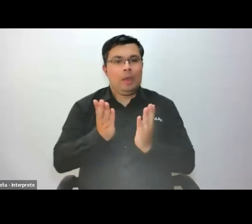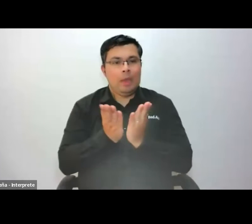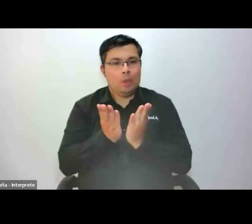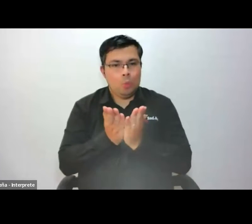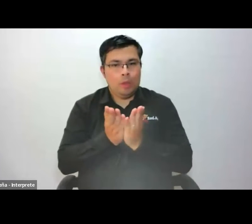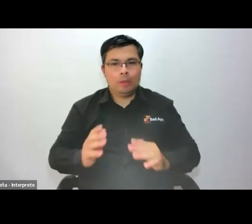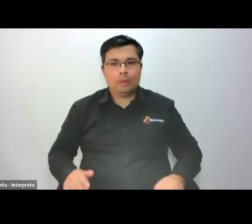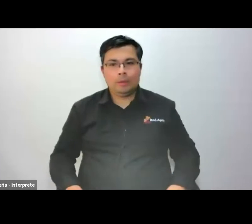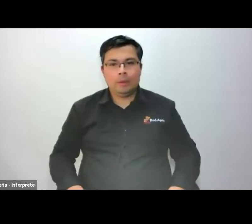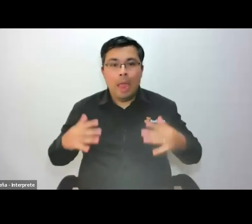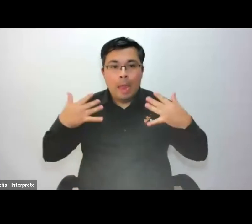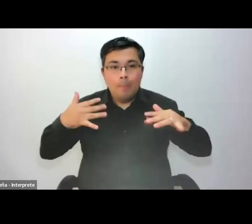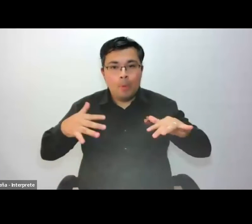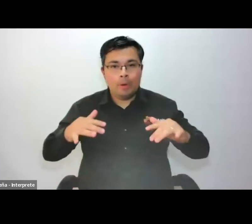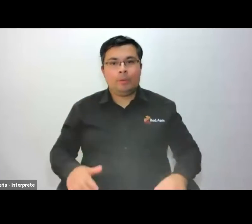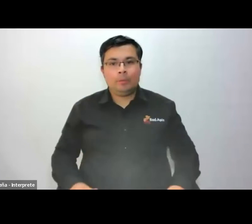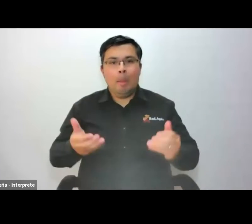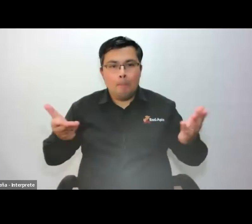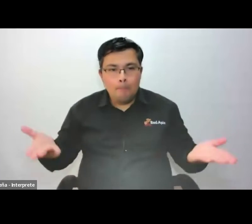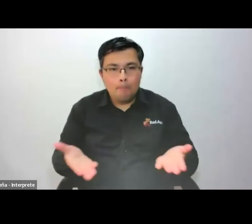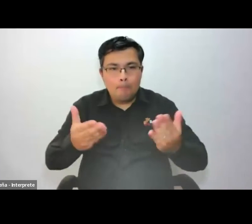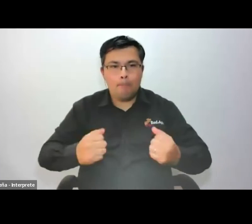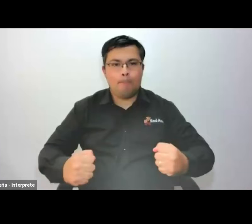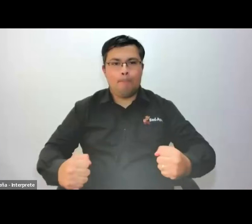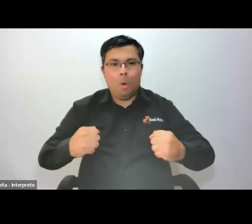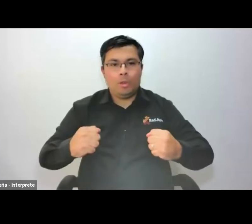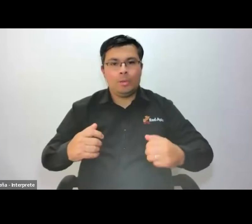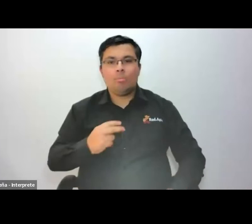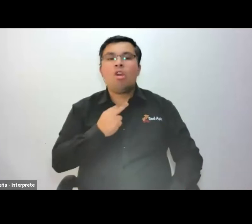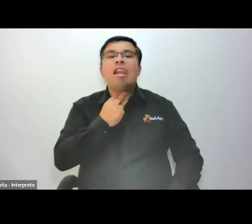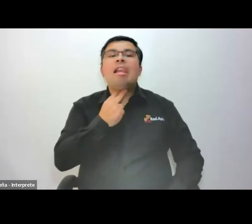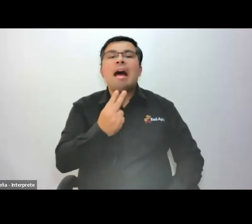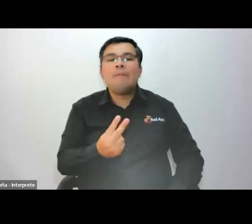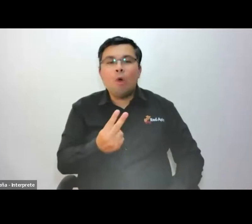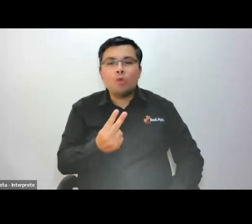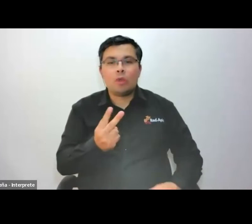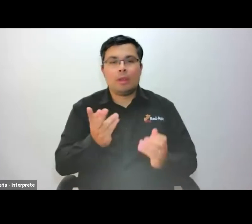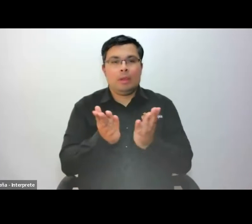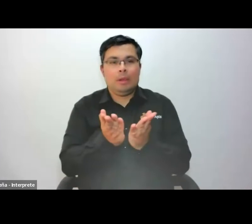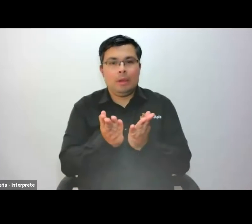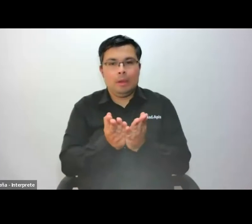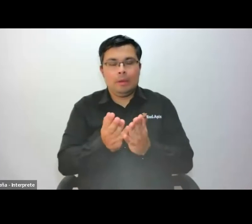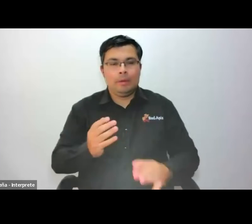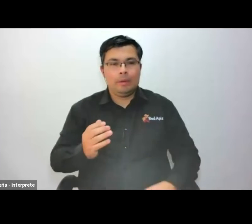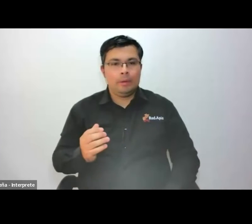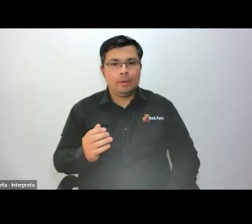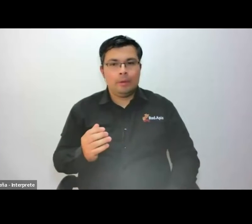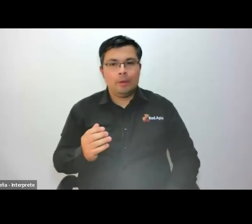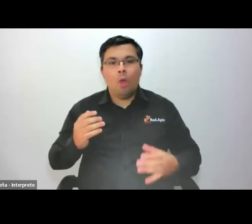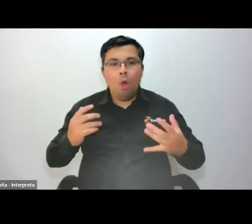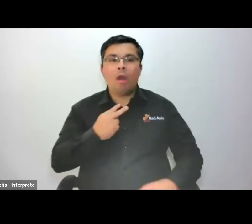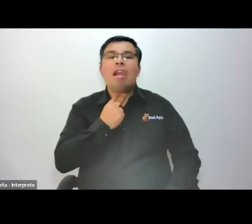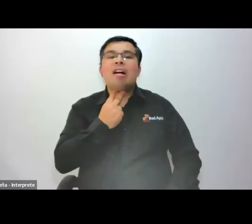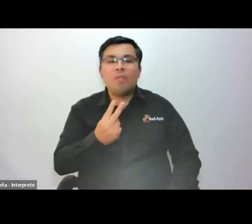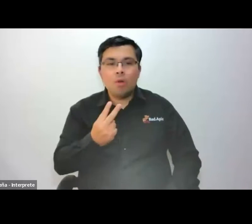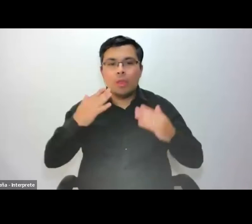voz de los estudiantes y particularmente también, en este caso, la voz de niños y niñas autistas para poder justamente ir